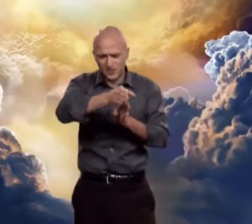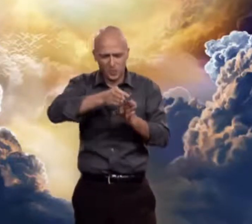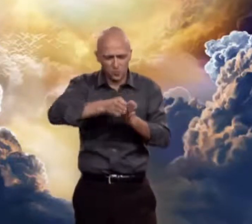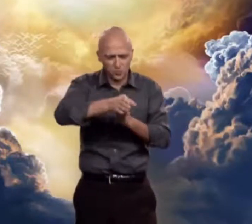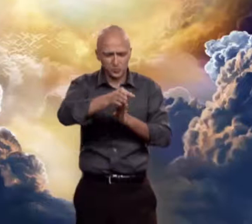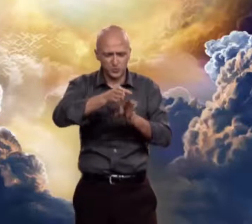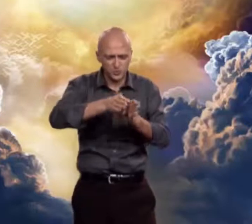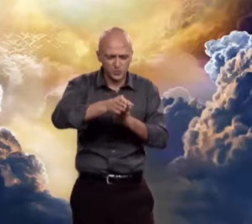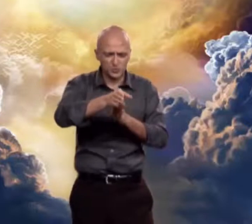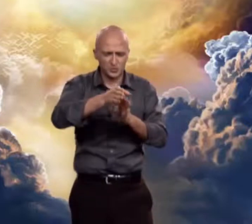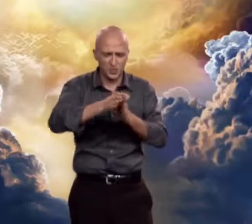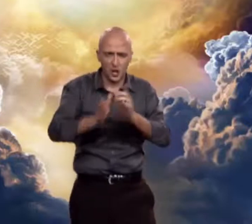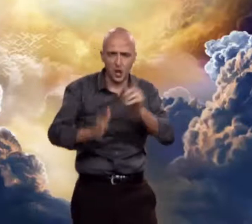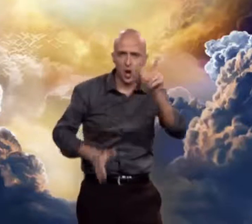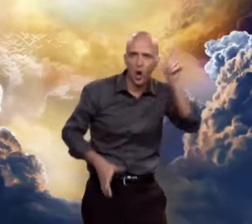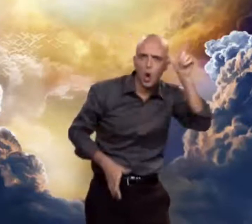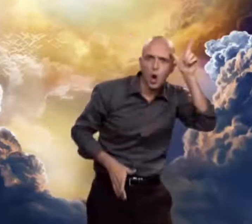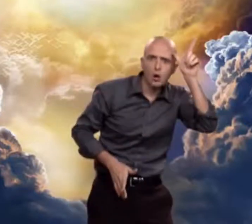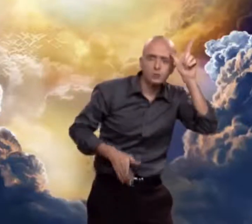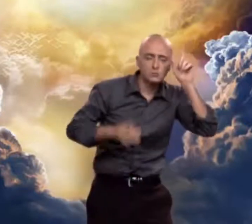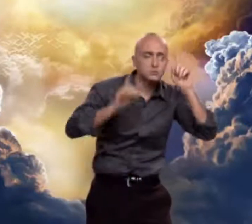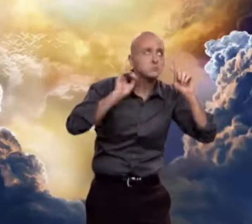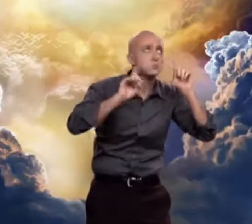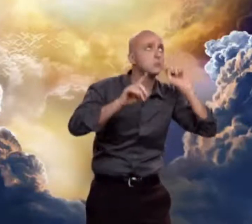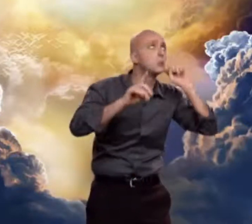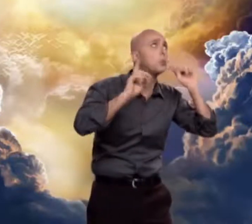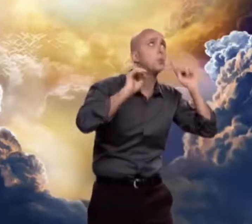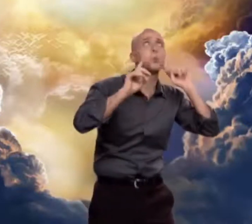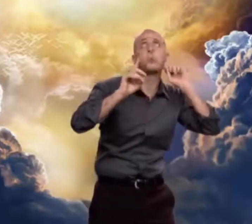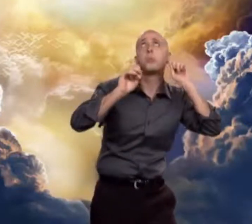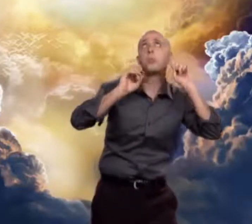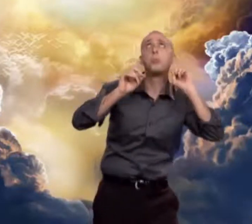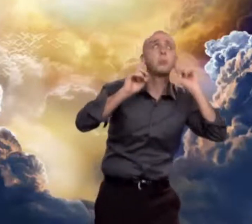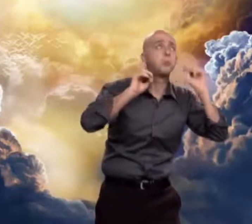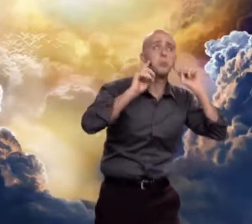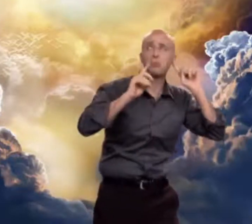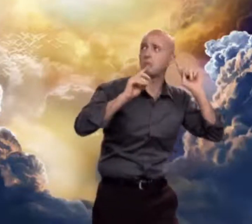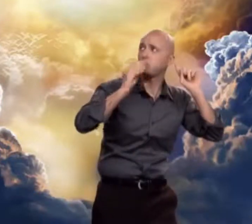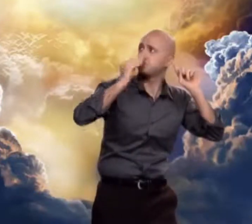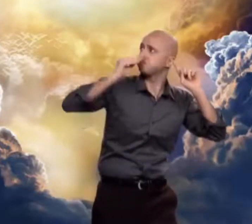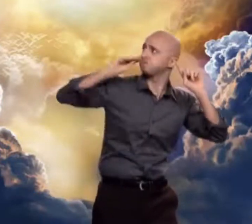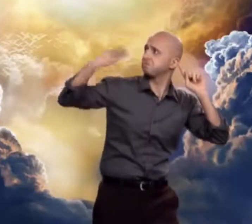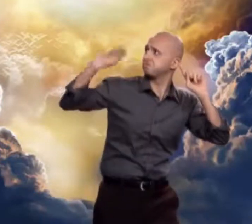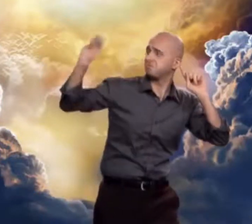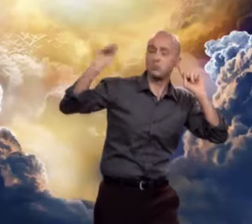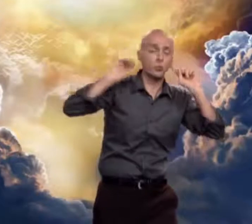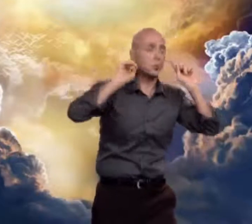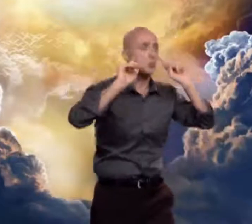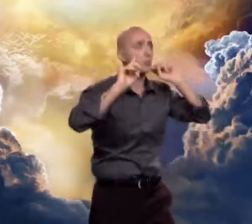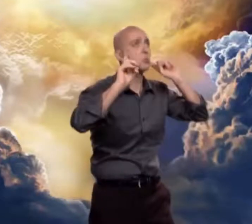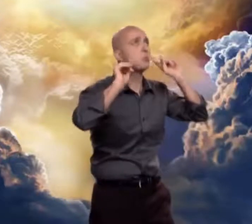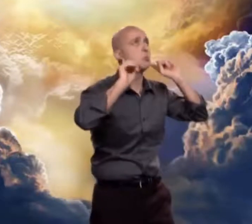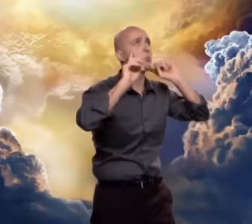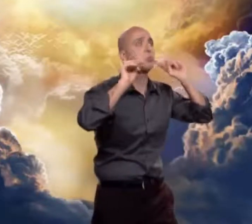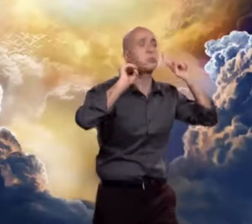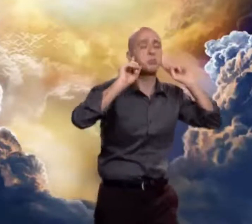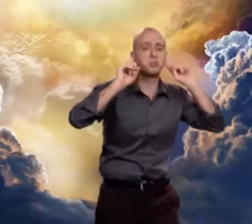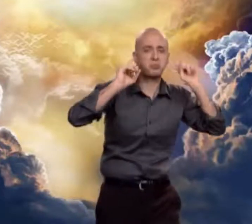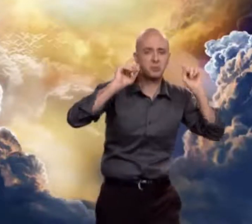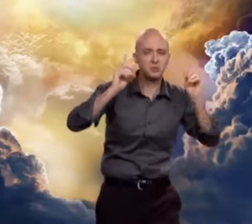motivo, convenceu-se de que as reivindicações divinas eram justas e de que deveria reconhecer esse fato diante de todos os habitantes